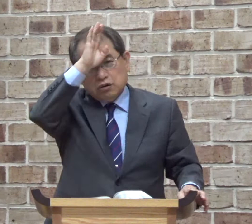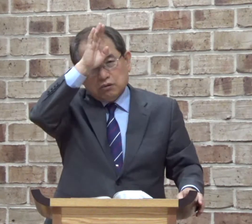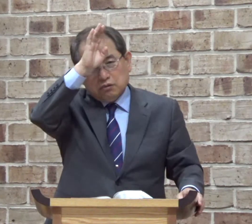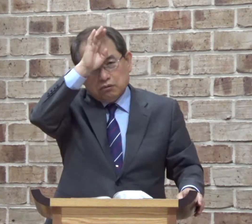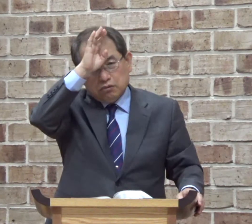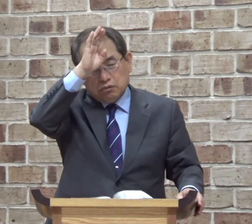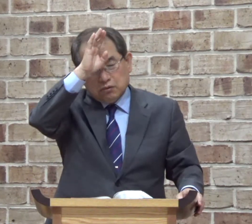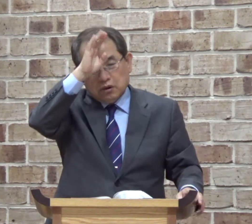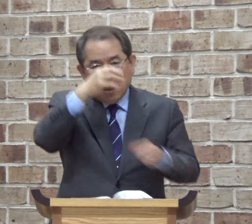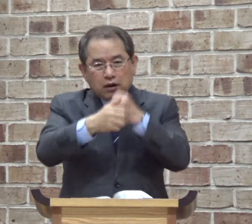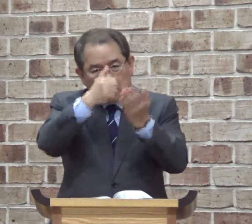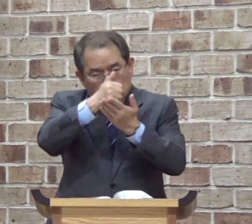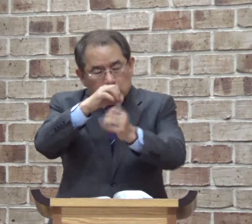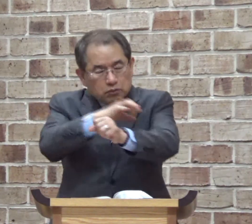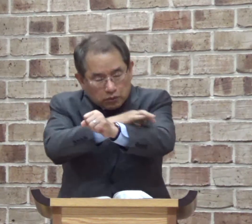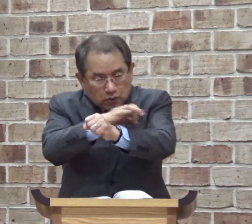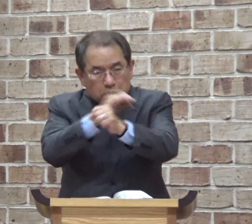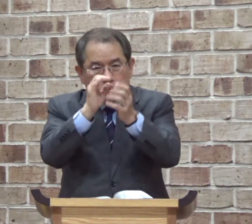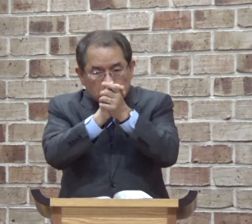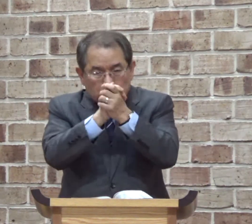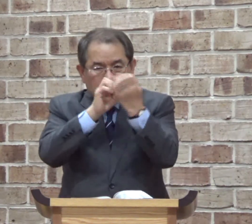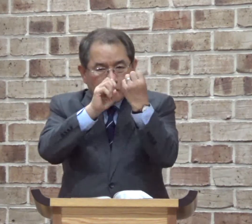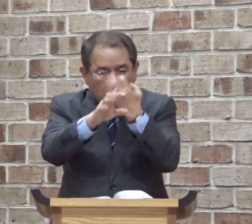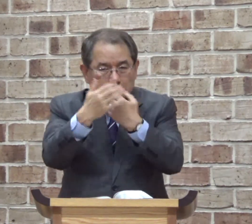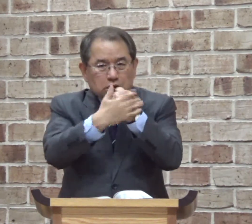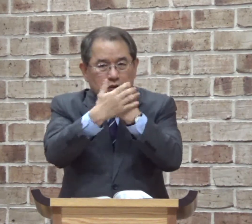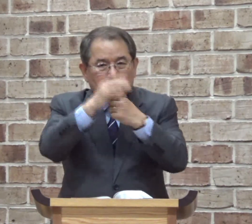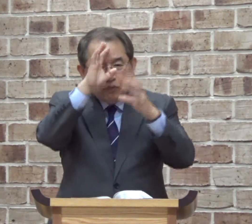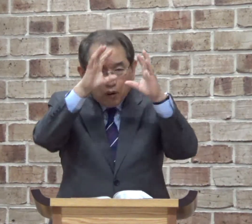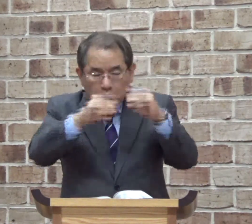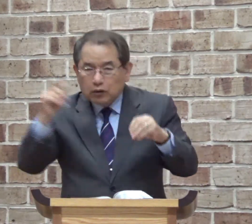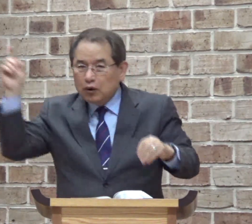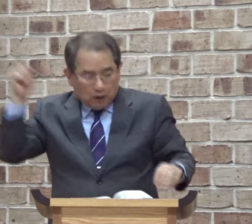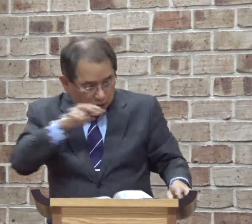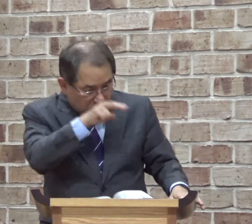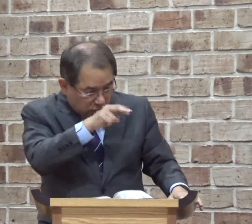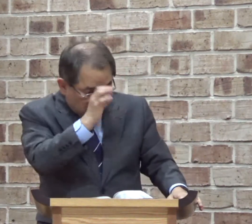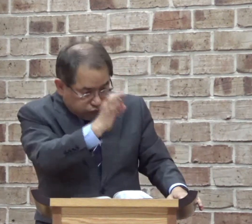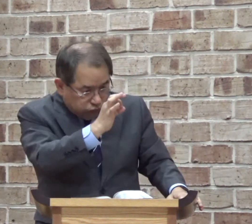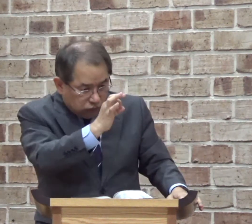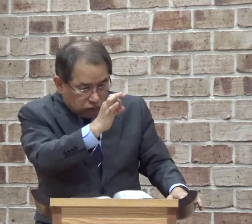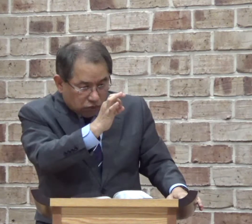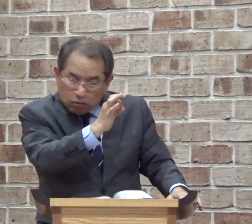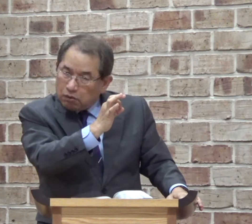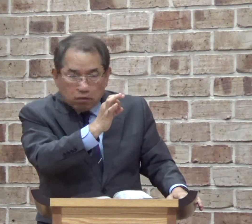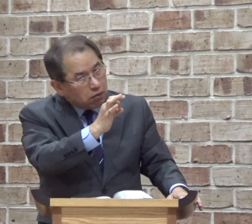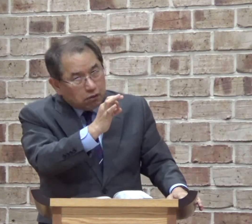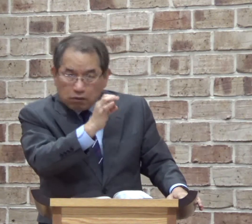많은 병을 겪으면서 하나님의 응답으로 딸이 고쳐지는 것을 보면서 또 손자가